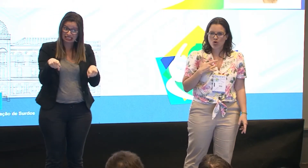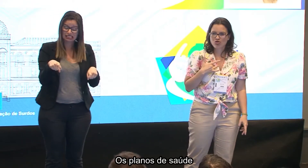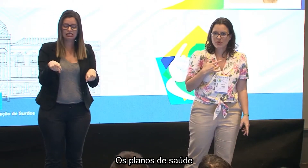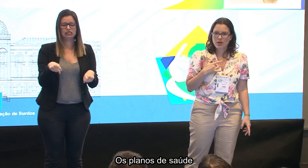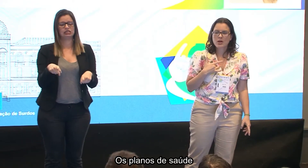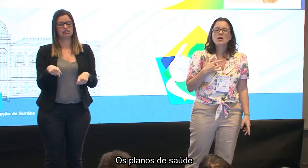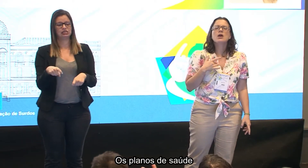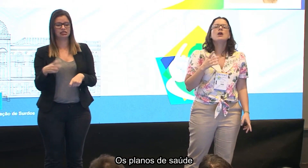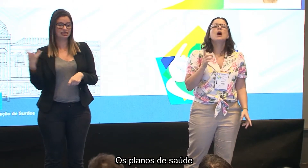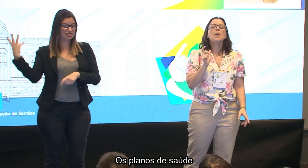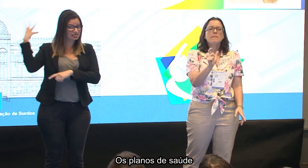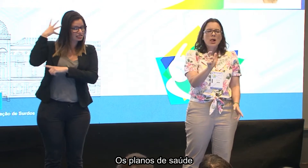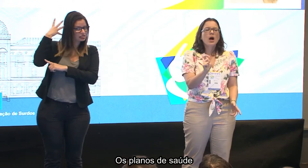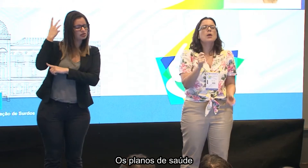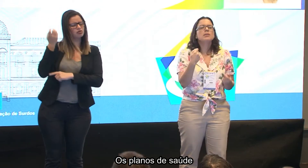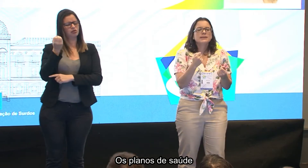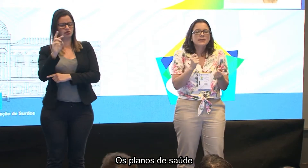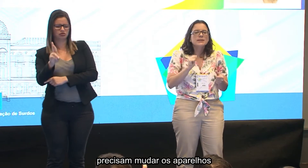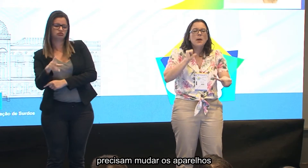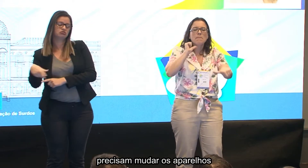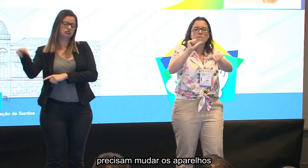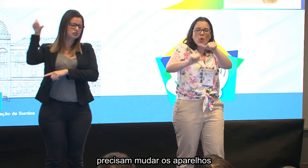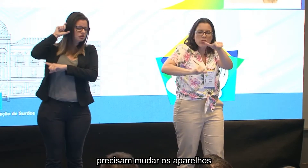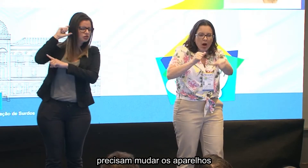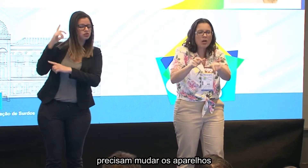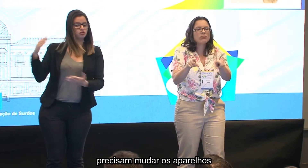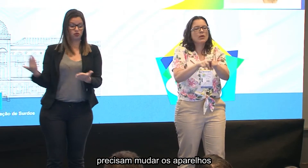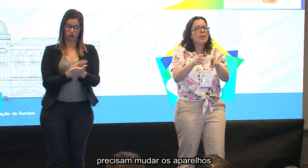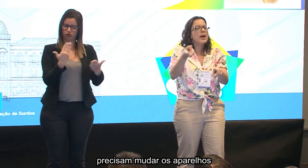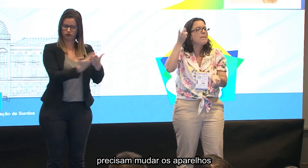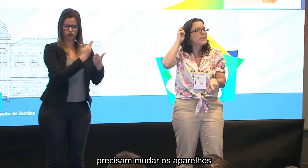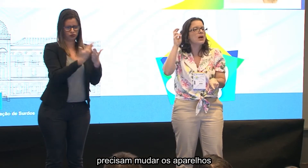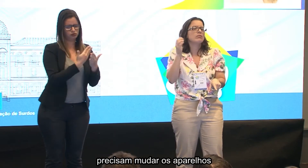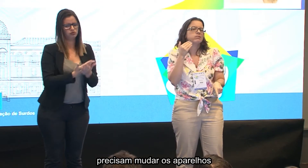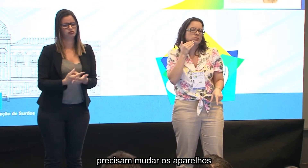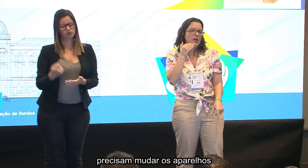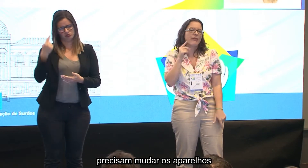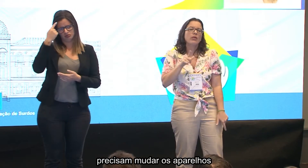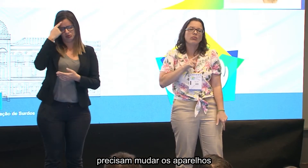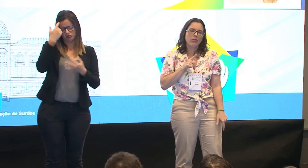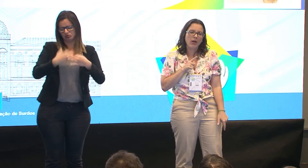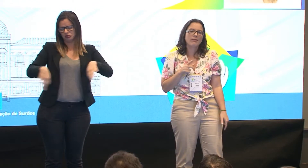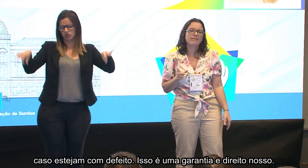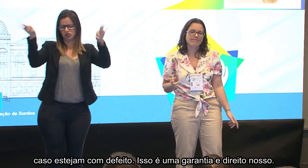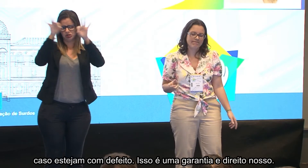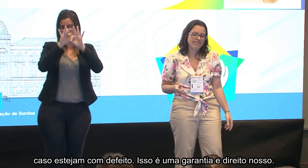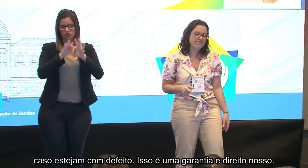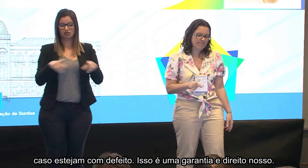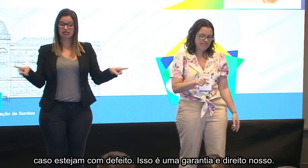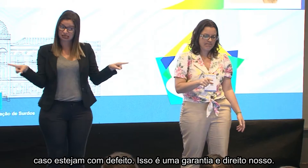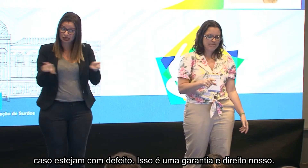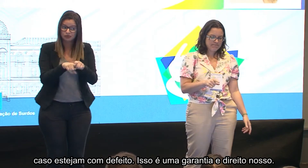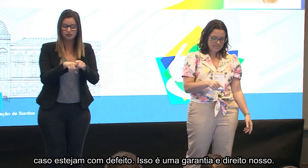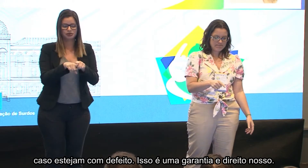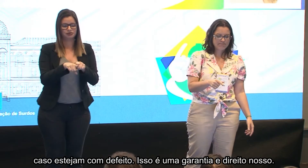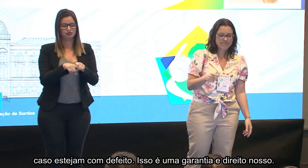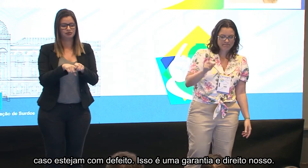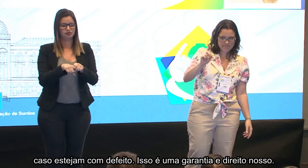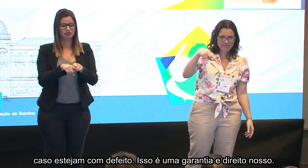E também os planos de saúde, eles precisam também mudar os aparelhos, caso estejam com defeito. Isso já é uma garantia